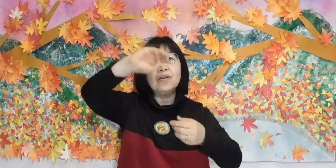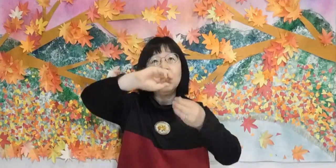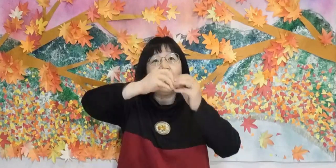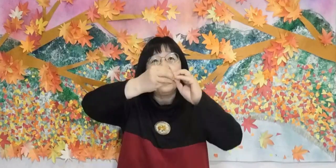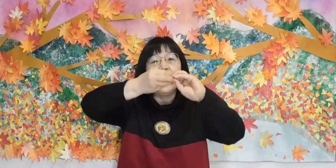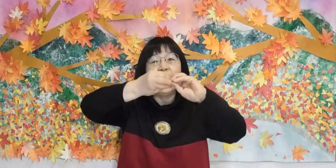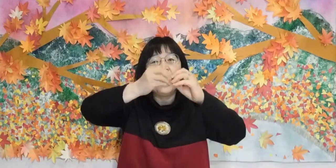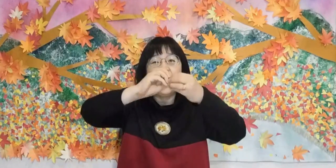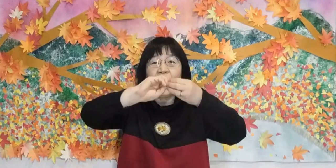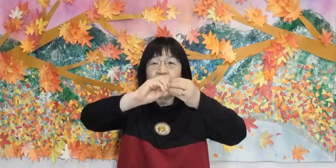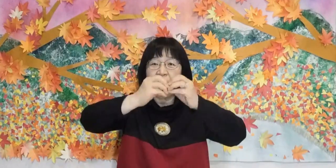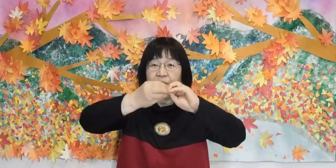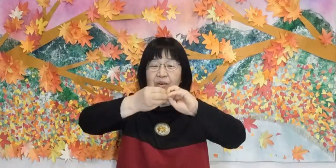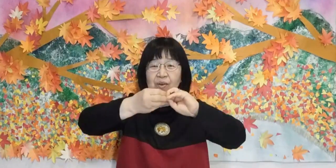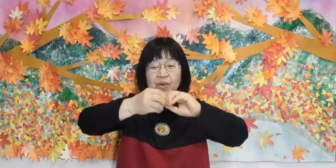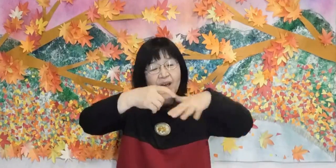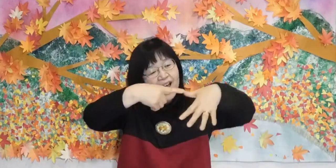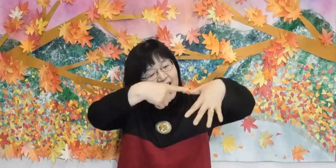彩る、